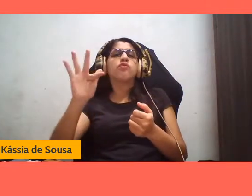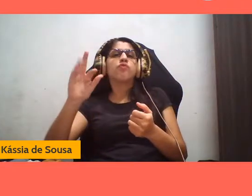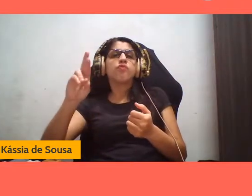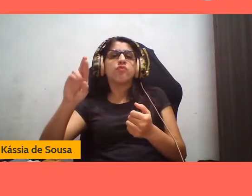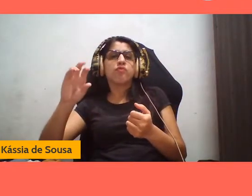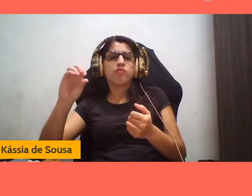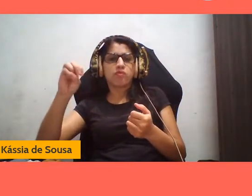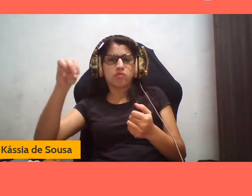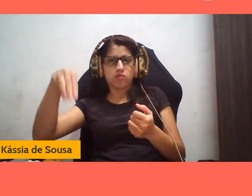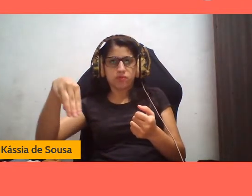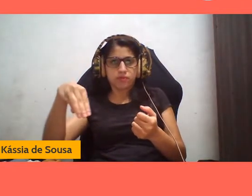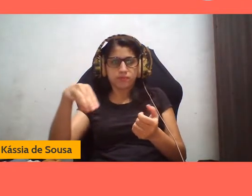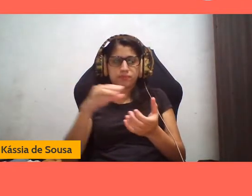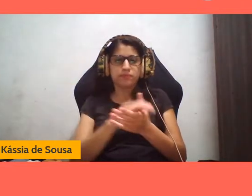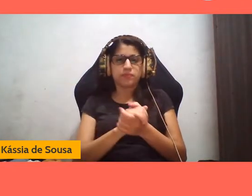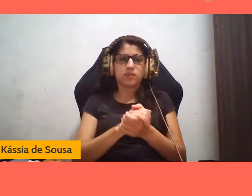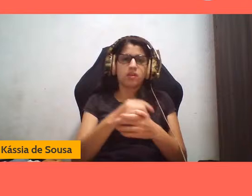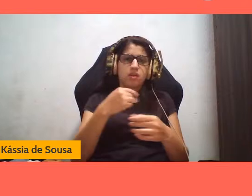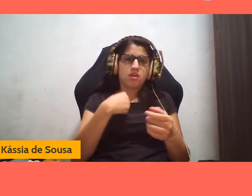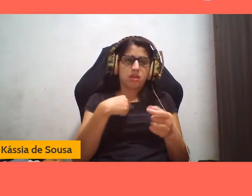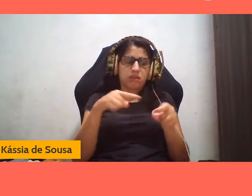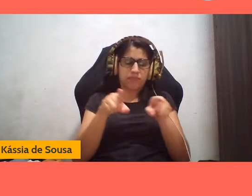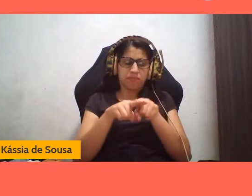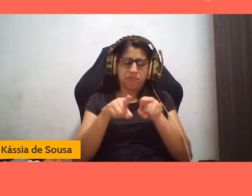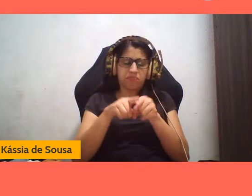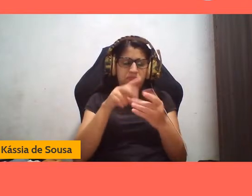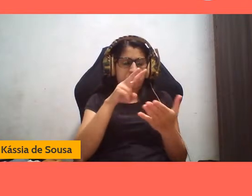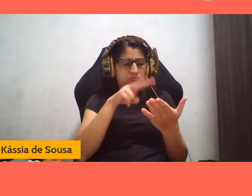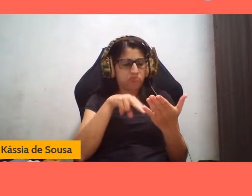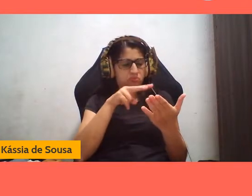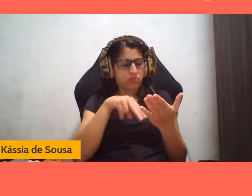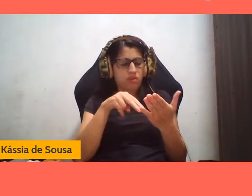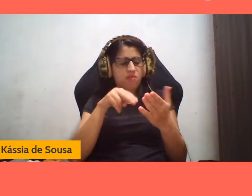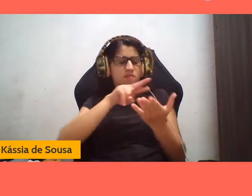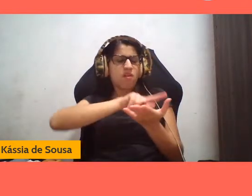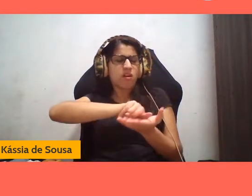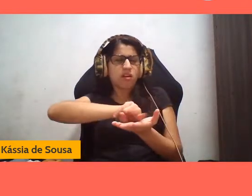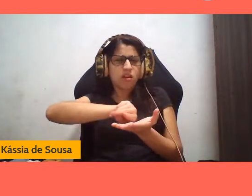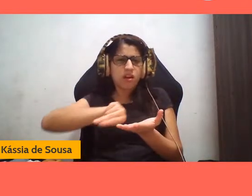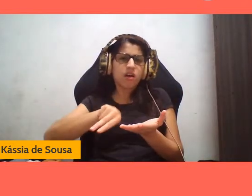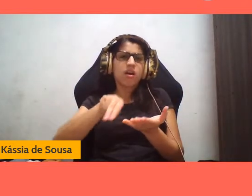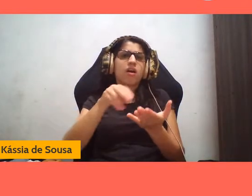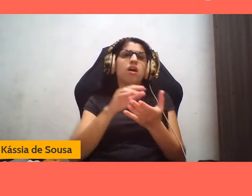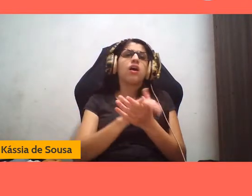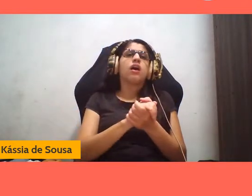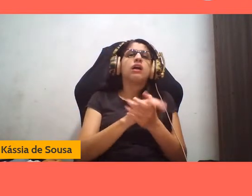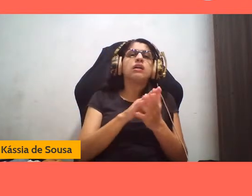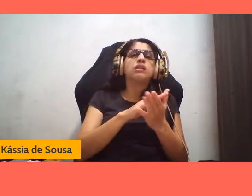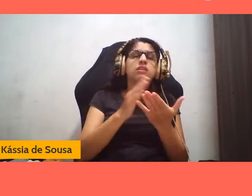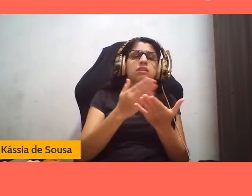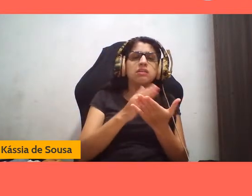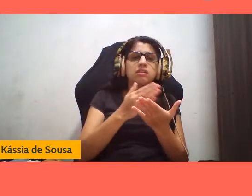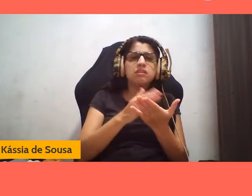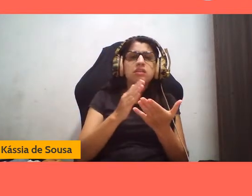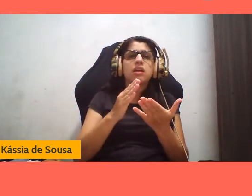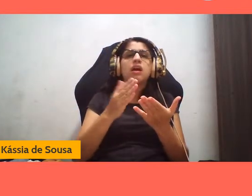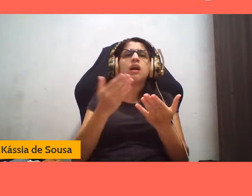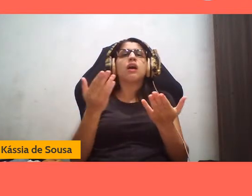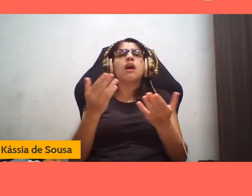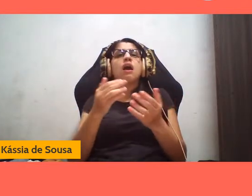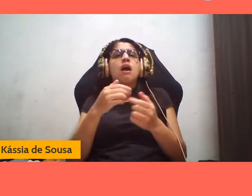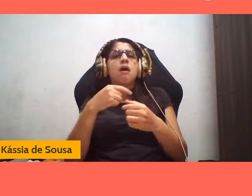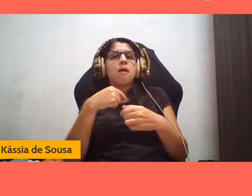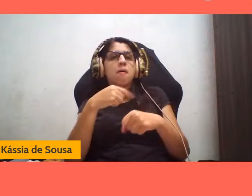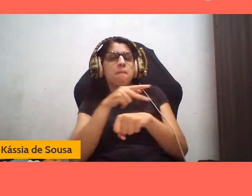também li vários livros de Fromm junto com a Pedagogia do Oprimido de Freire na década de 70, quando